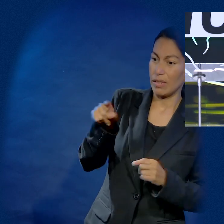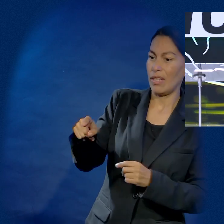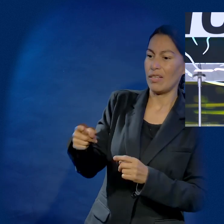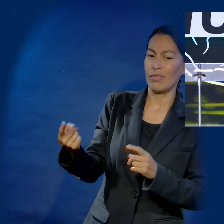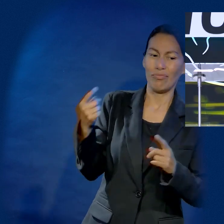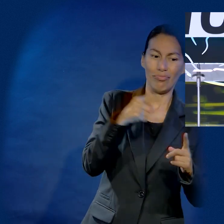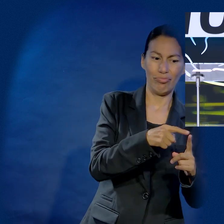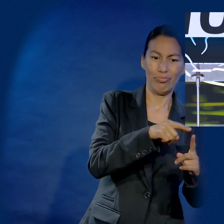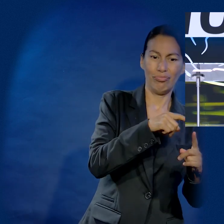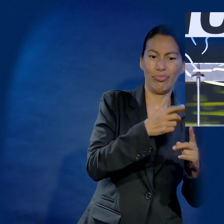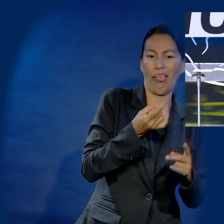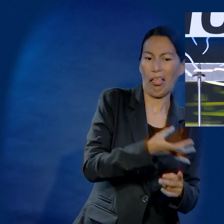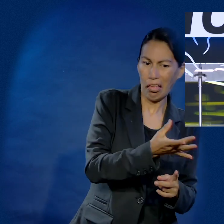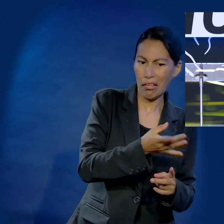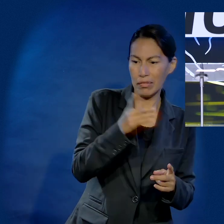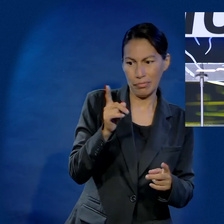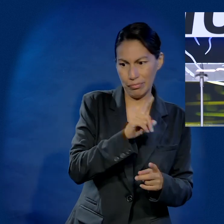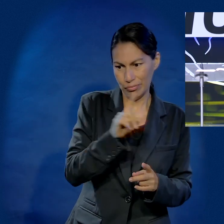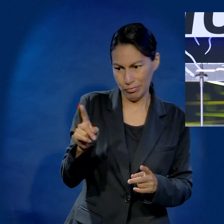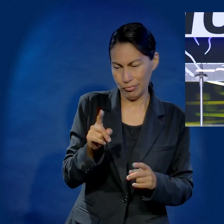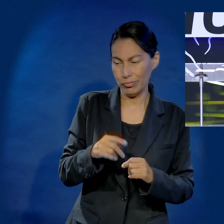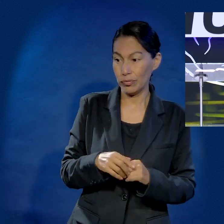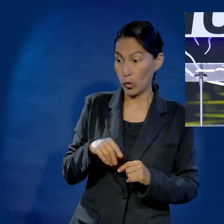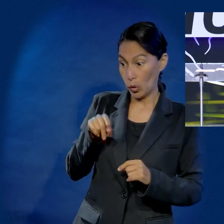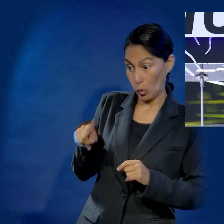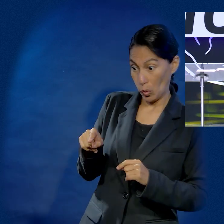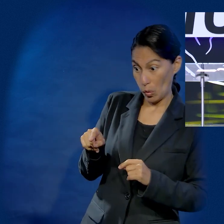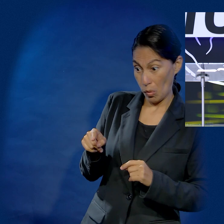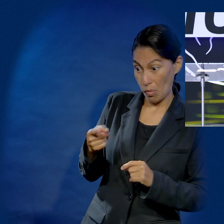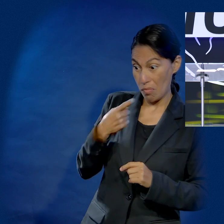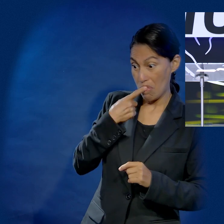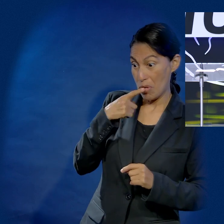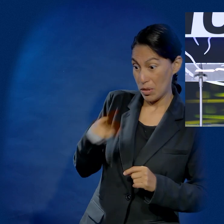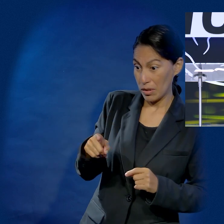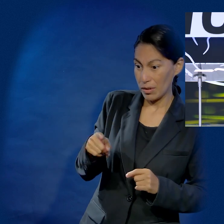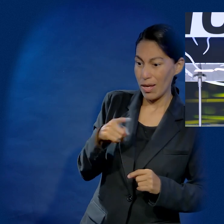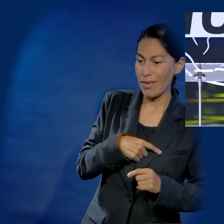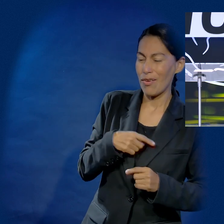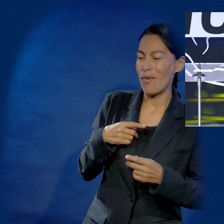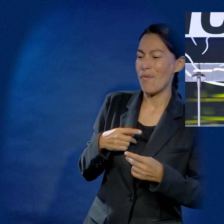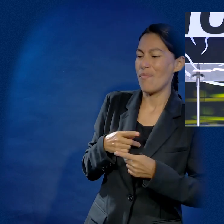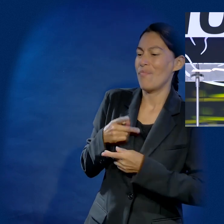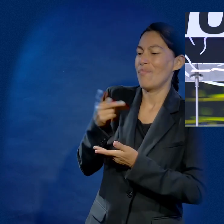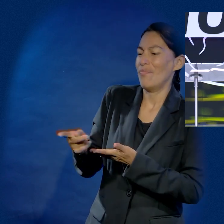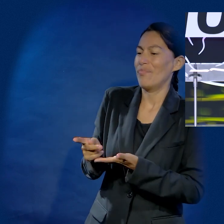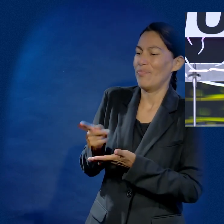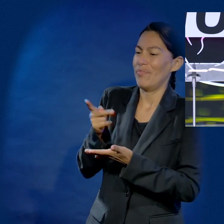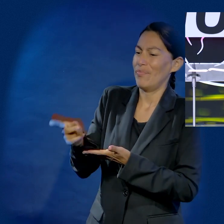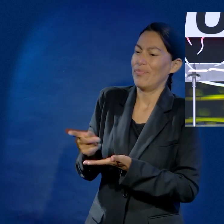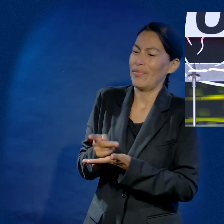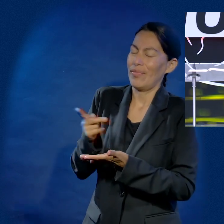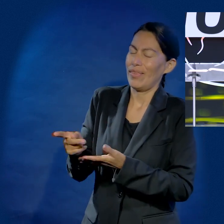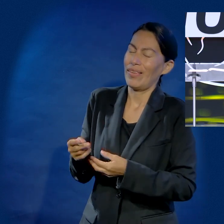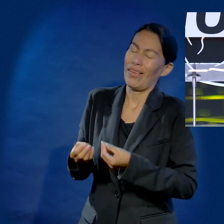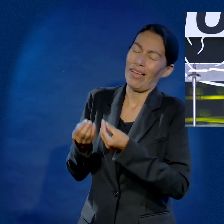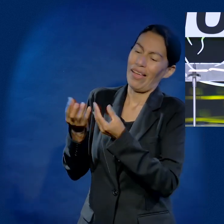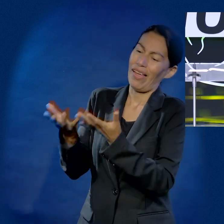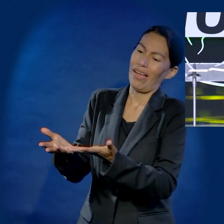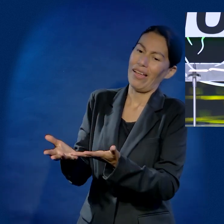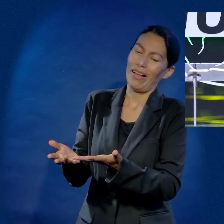lo maldices, ellos no nos van a destruir. Y si tú lo maldices, yo te voy a llenar de favores y de